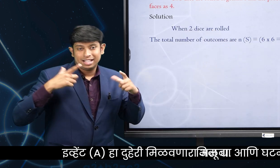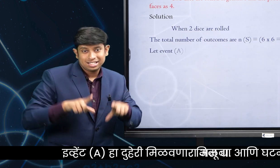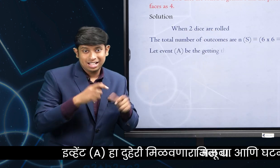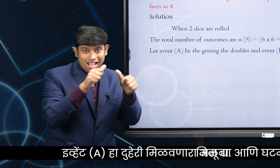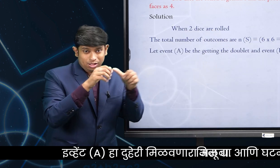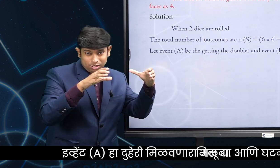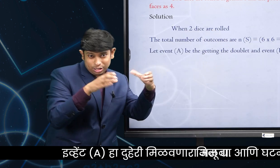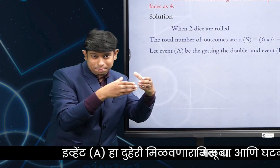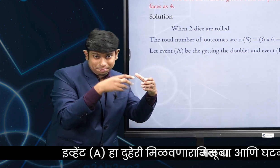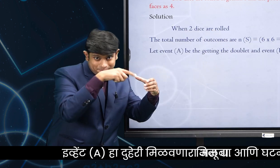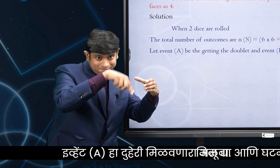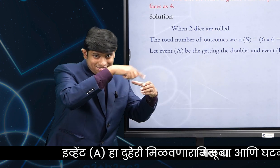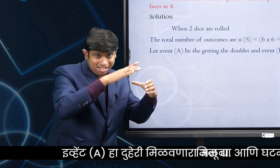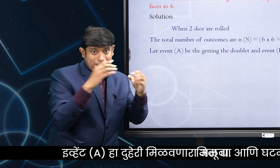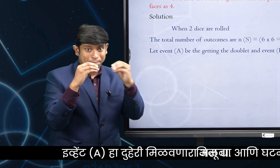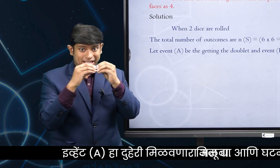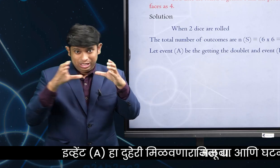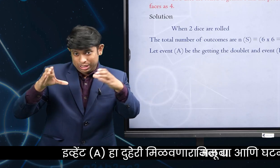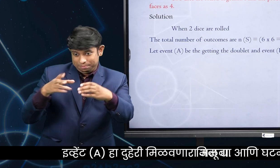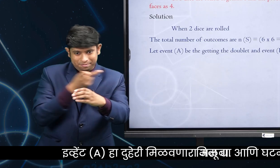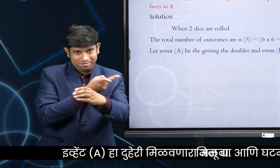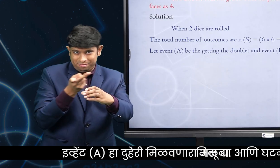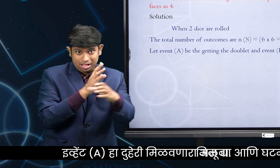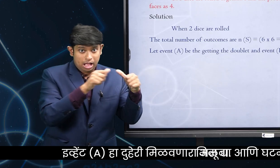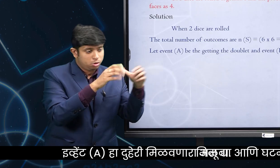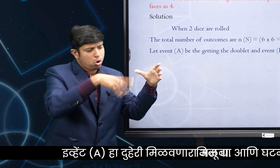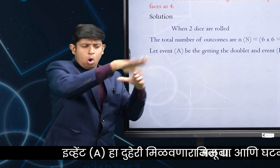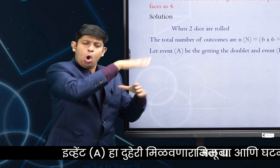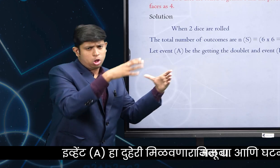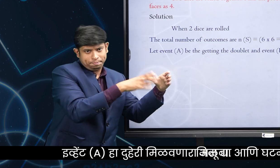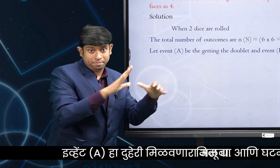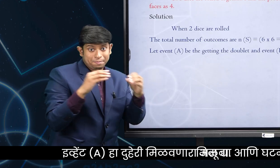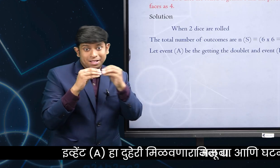इव्हेंट ए हा दुहेरी मिळणारा असू द्या आणि घटना बी 4च्या रूपात मिळवा.